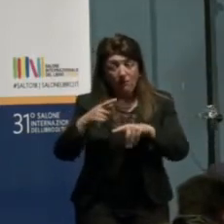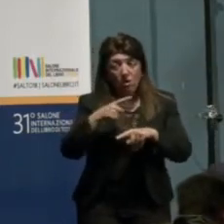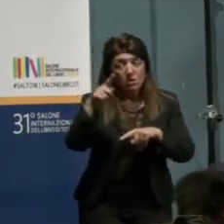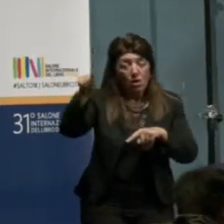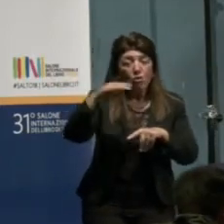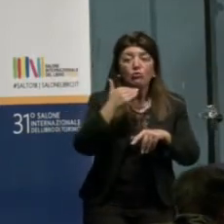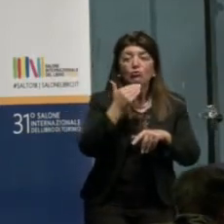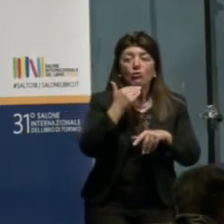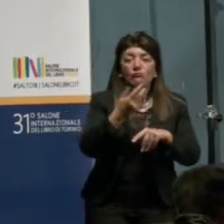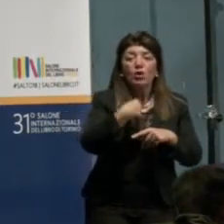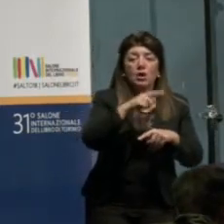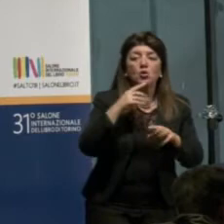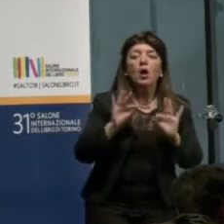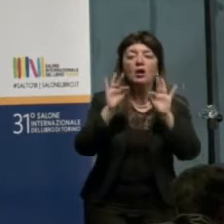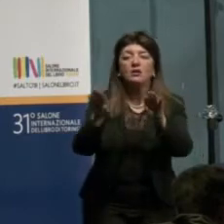evidentemente